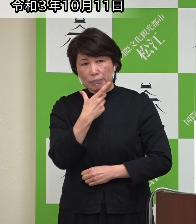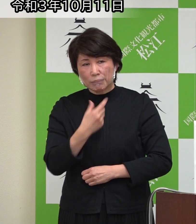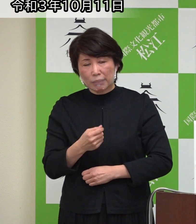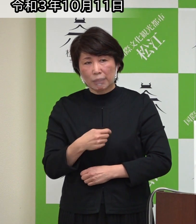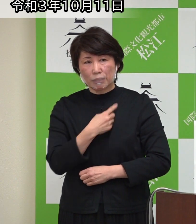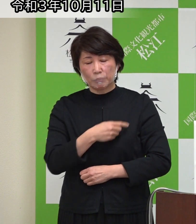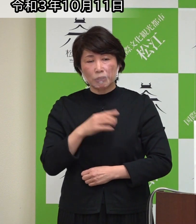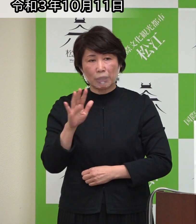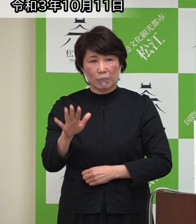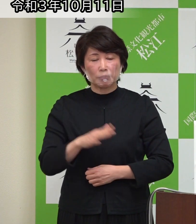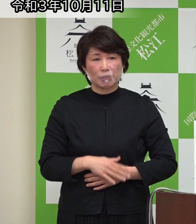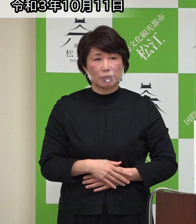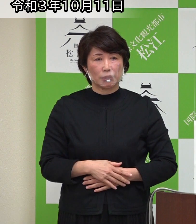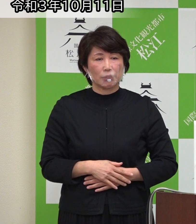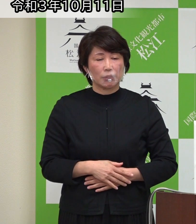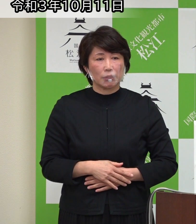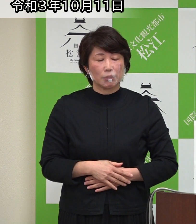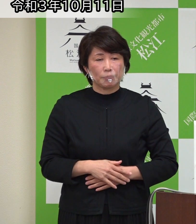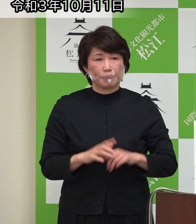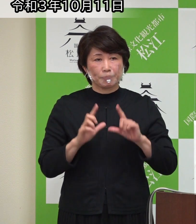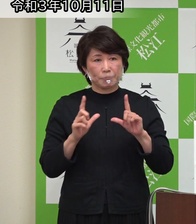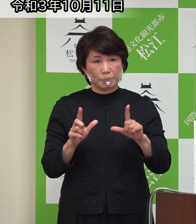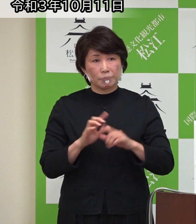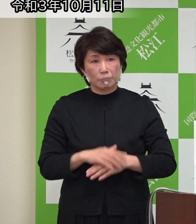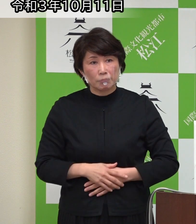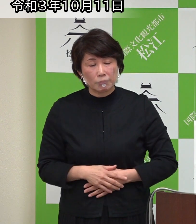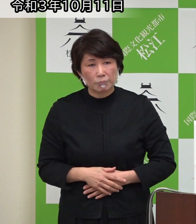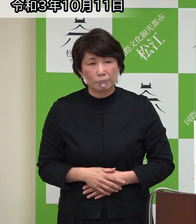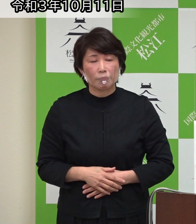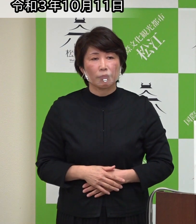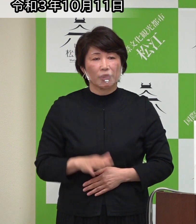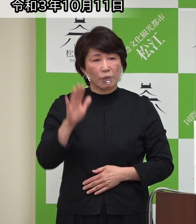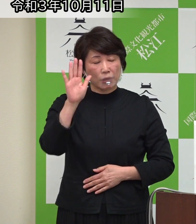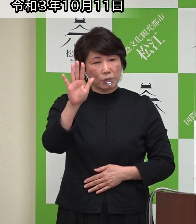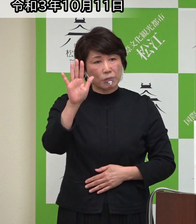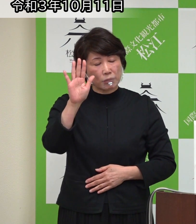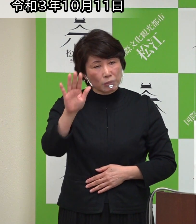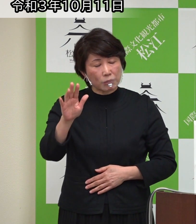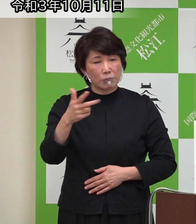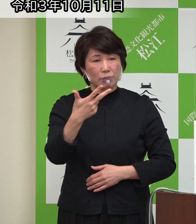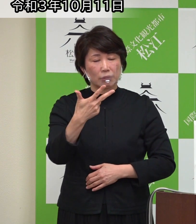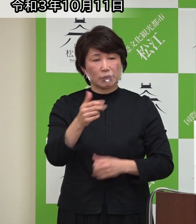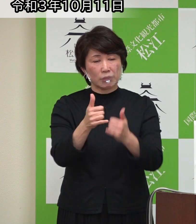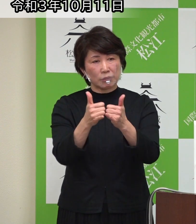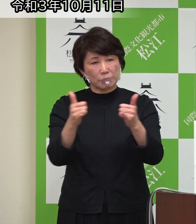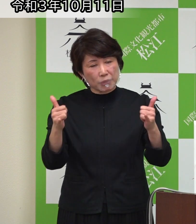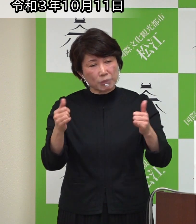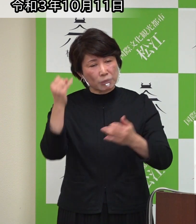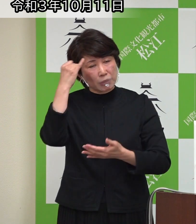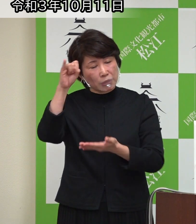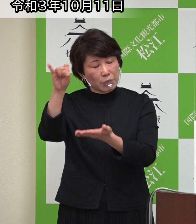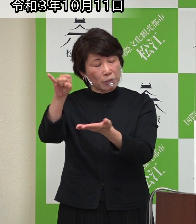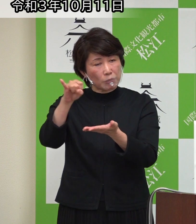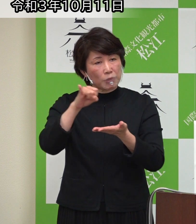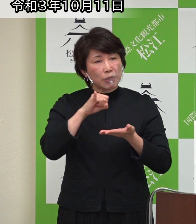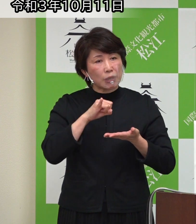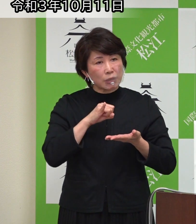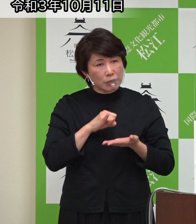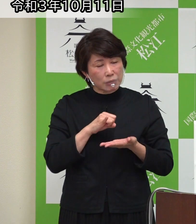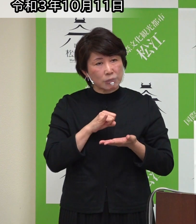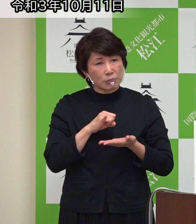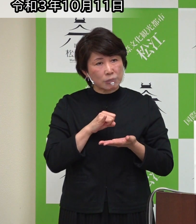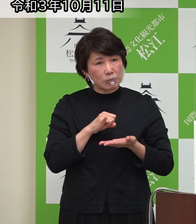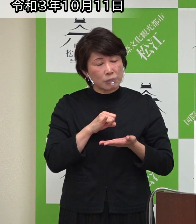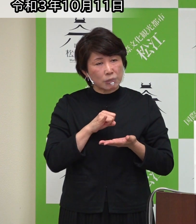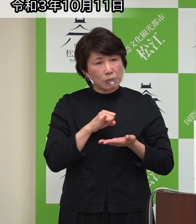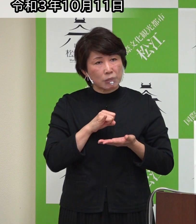ではそうしたものを把握して、これから市民の意見を聞いて ということになると思うんですが、はい、やっぱりまあ